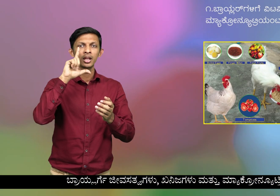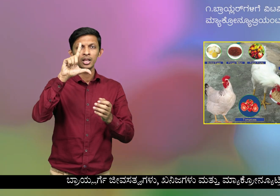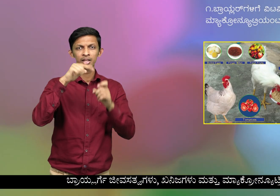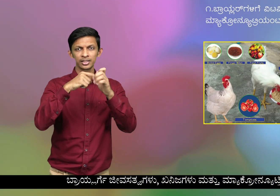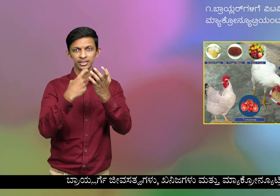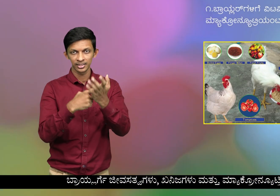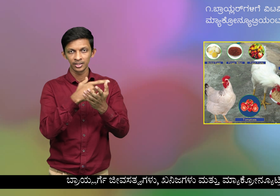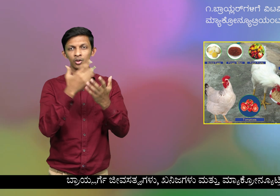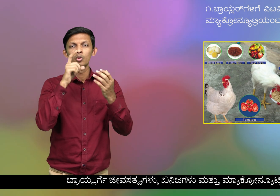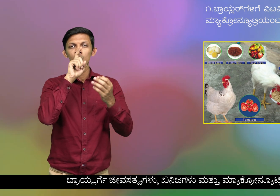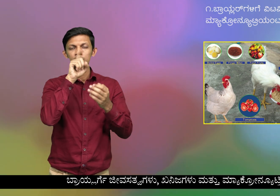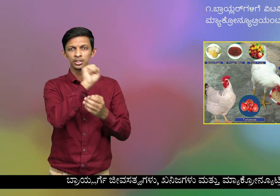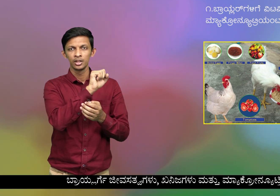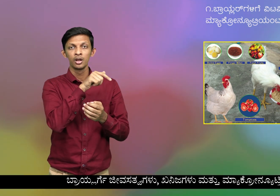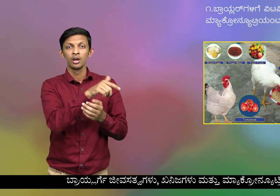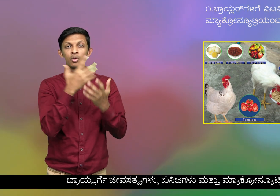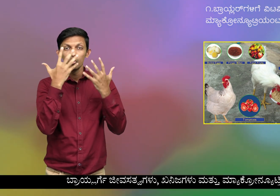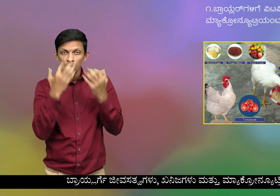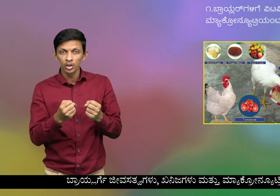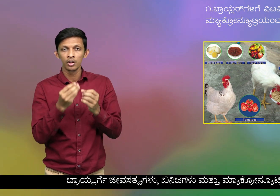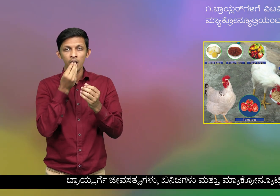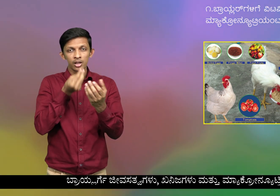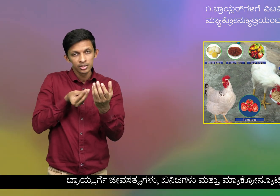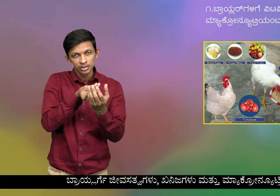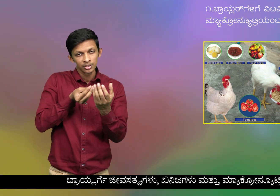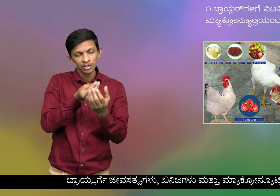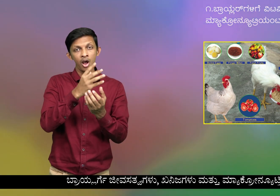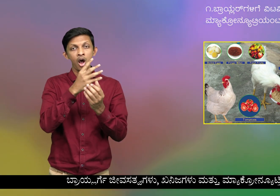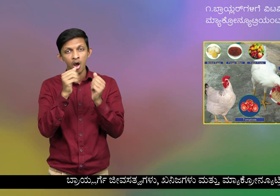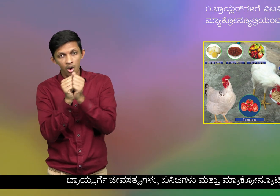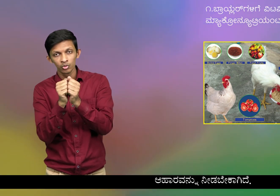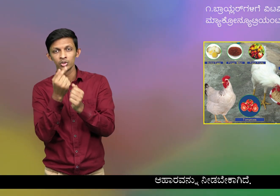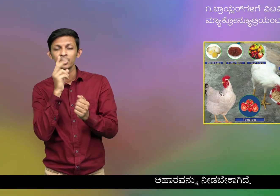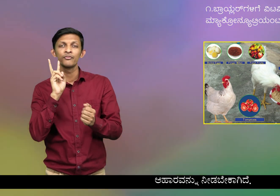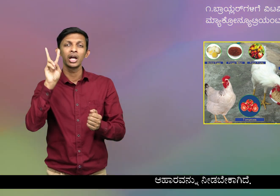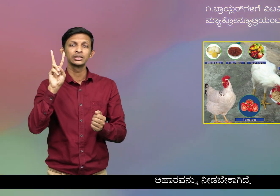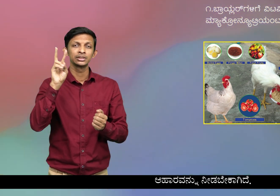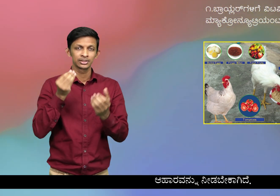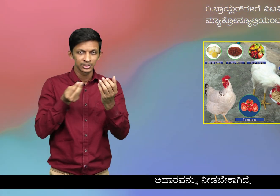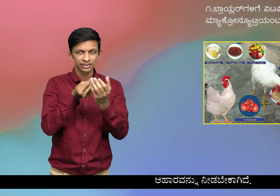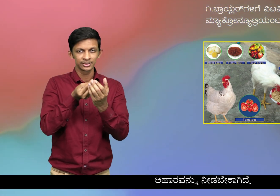ಬ್ರಾಯ್ಲರಿಗೆ ಜೀವಸತ್ವಗಳು, ಖನಿಜಗಳು ಮತ್ತು ಮೈಕ್ರೋನ್ಯೂಟ್ರಿಯೆಂಟ್ಗಳೊಂದಿಗೆ ಆಹಾರವನ್ನು ನೀಡಬೇಕಾಗಿದೆ.